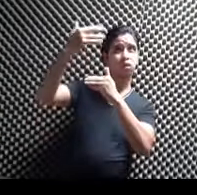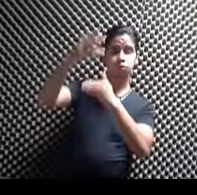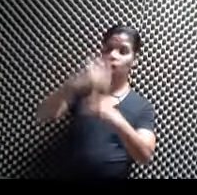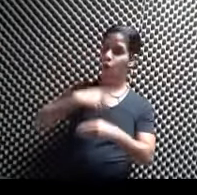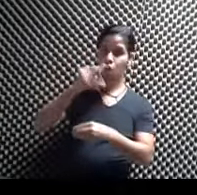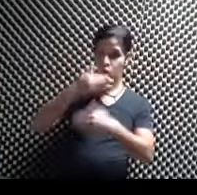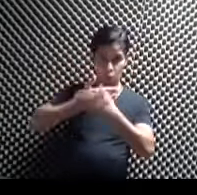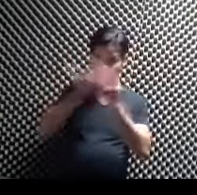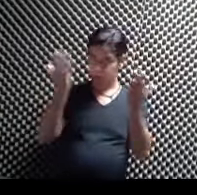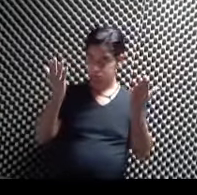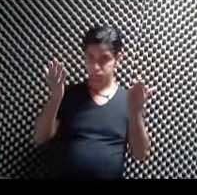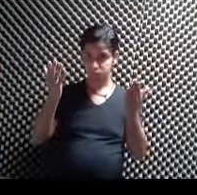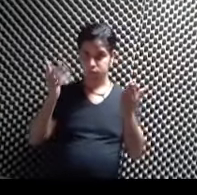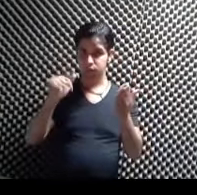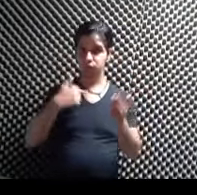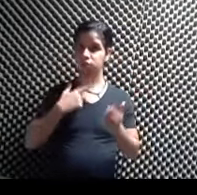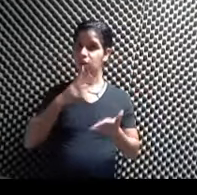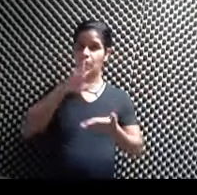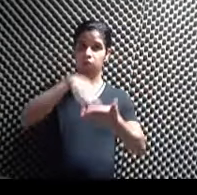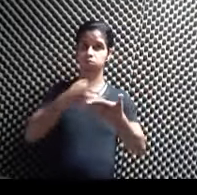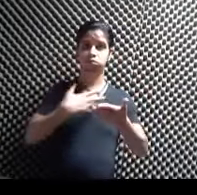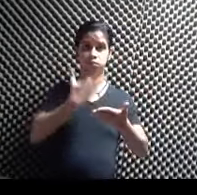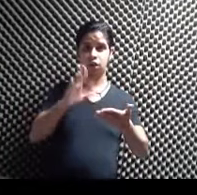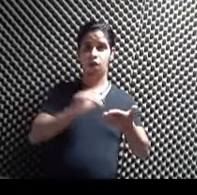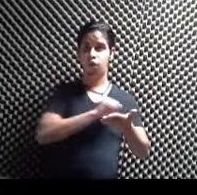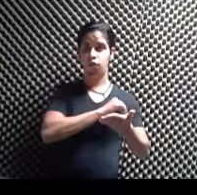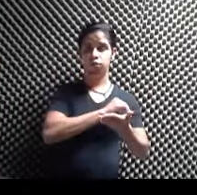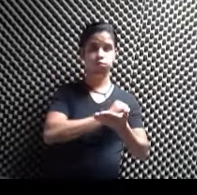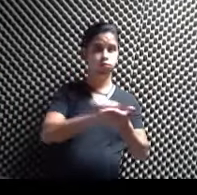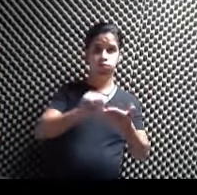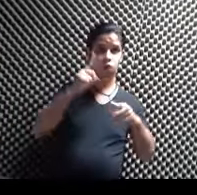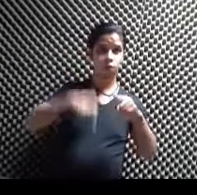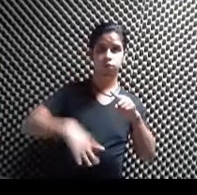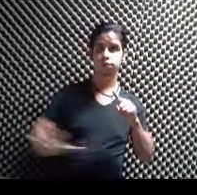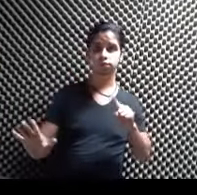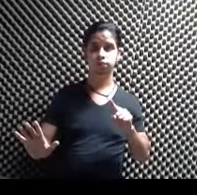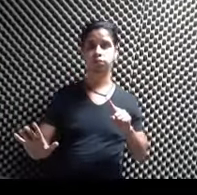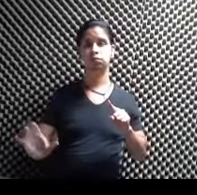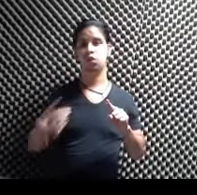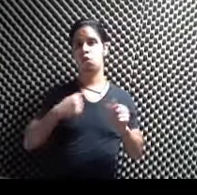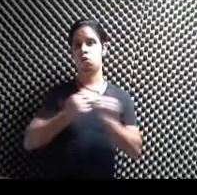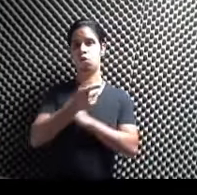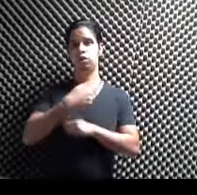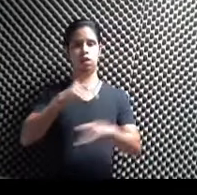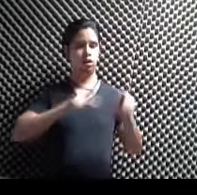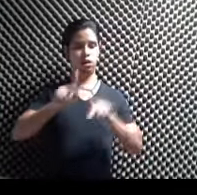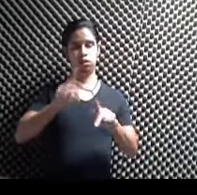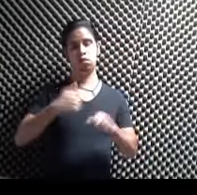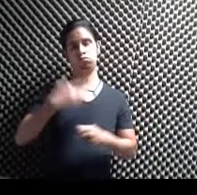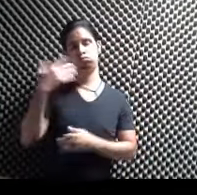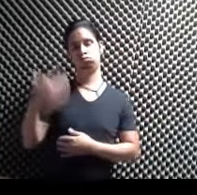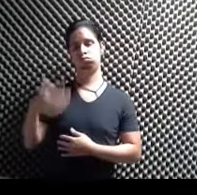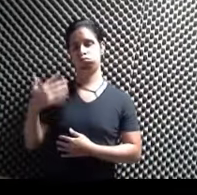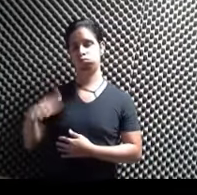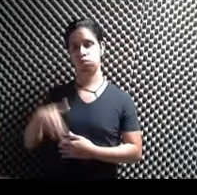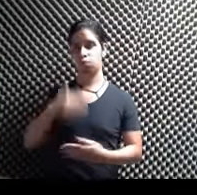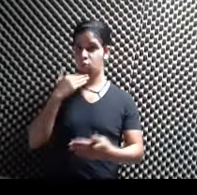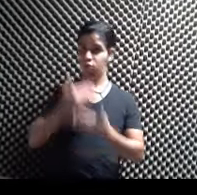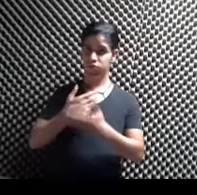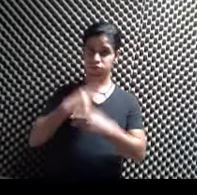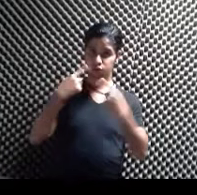no, ya no hay más. Las agendas no coinciden más. Exacto. Es ahora nunca. Exacto, exactamente. Y con este elenco, bendito. Sí, un elenco de gente.